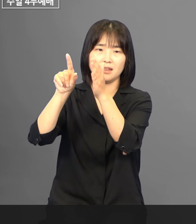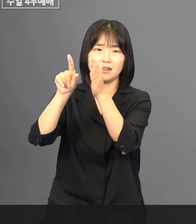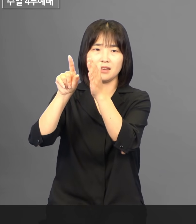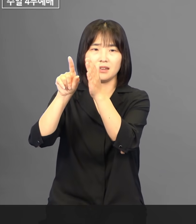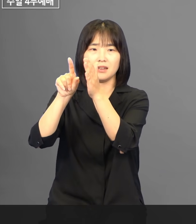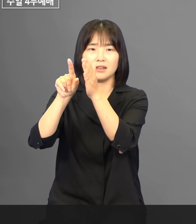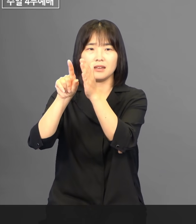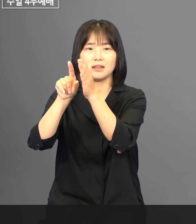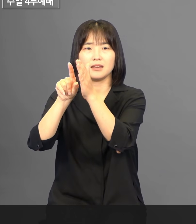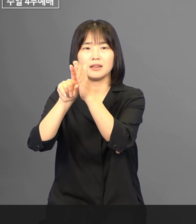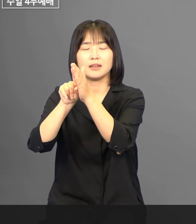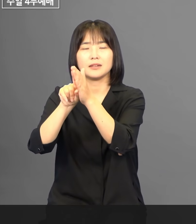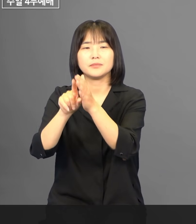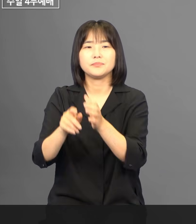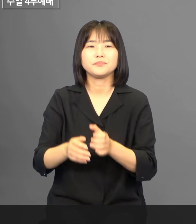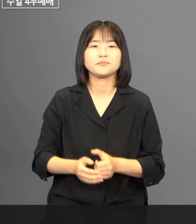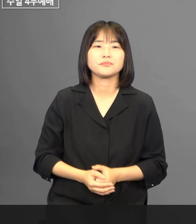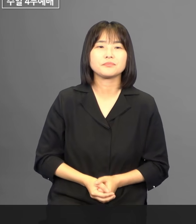신뢰.